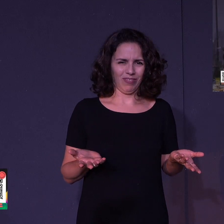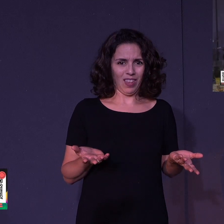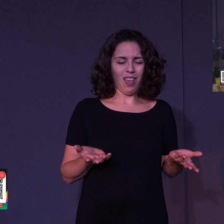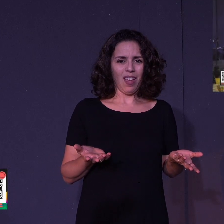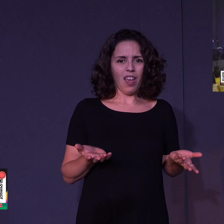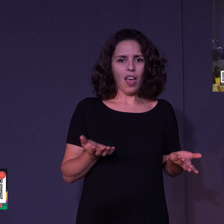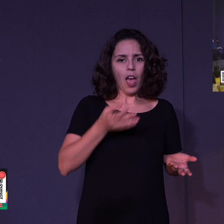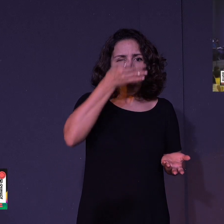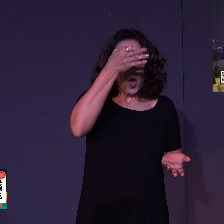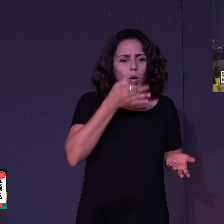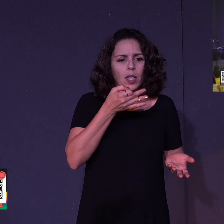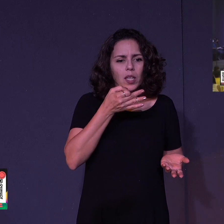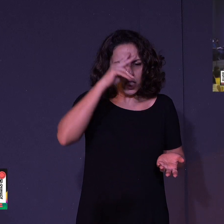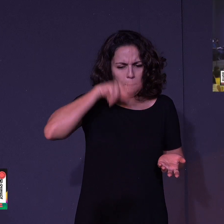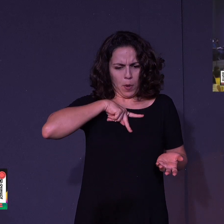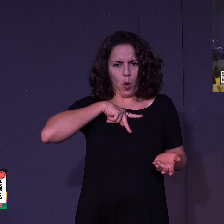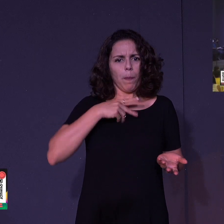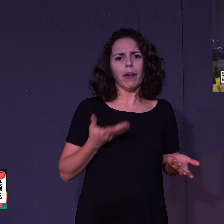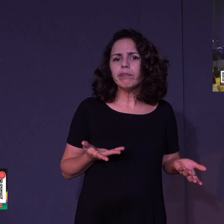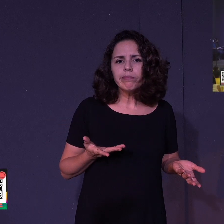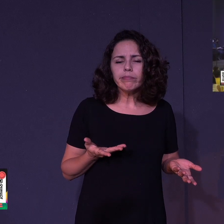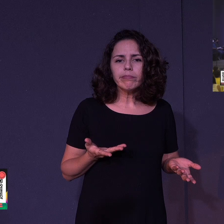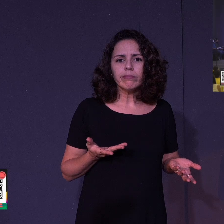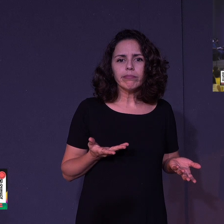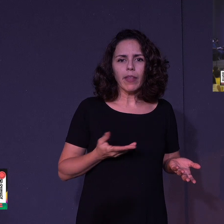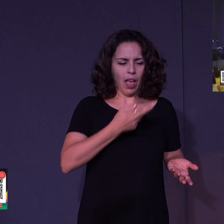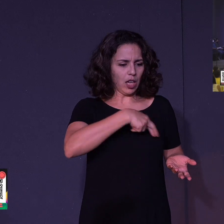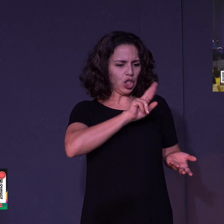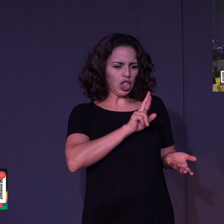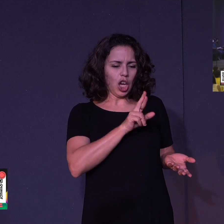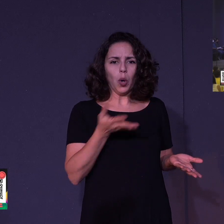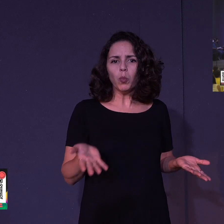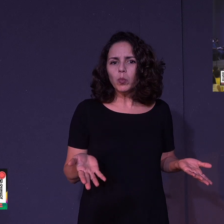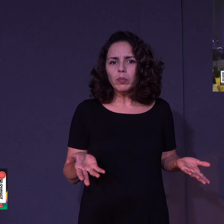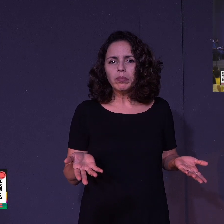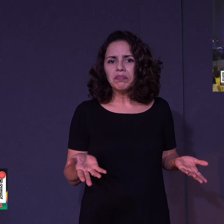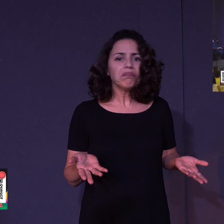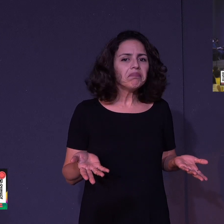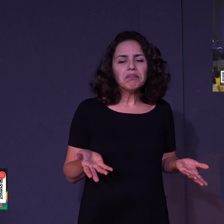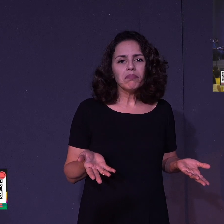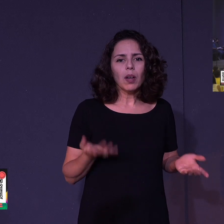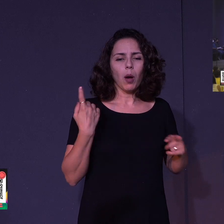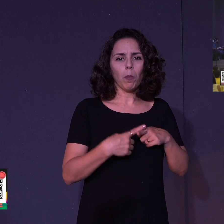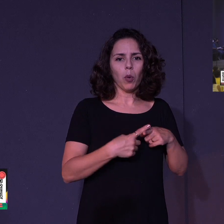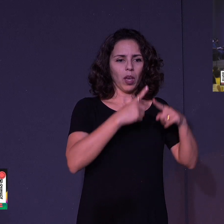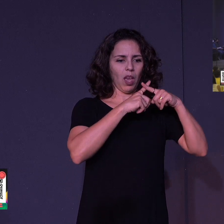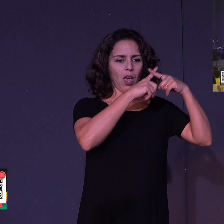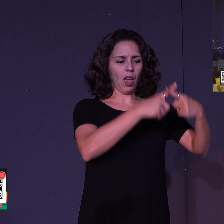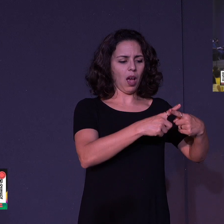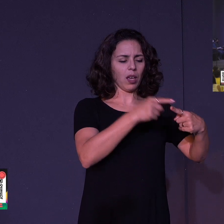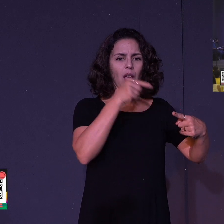religião, nas impressões que cada um tem de melhor sobre si e sobre o próximo. Porque muitas vezes as guerras são deflagradas